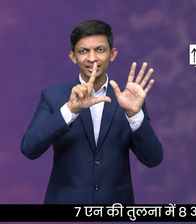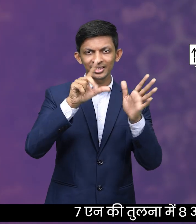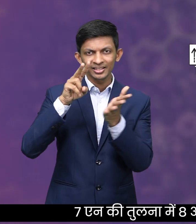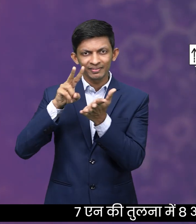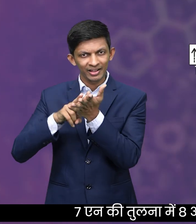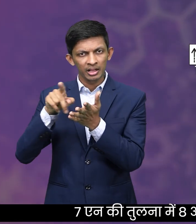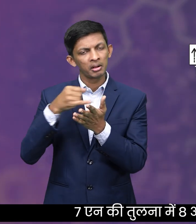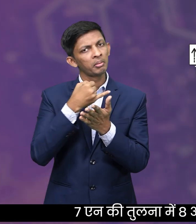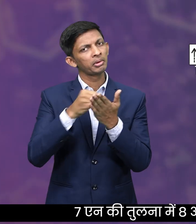निकालना आसान है।